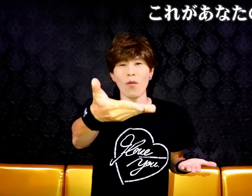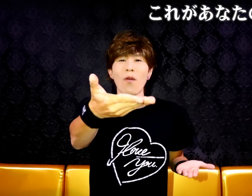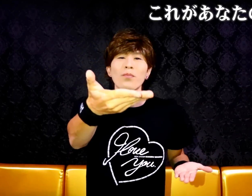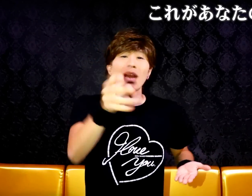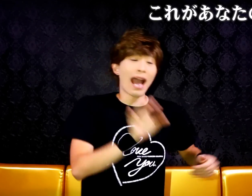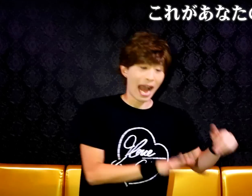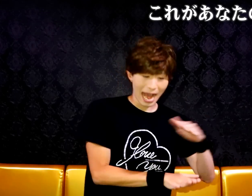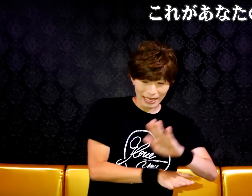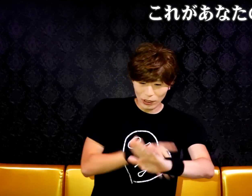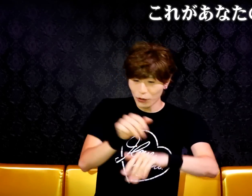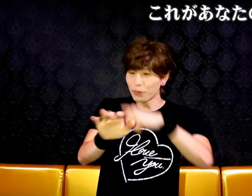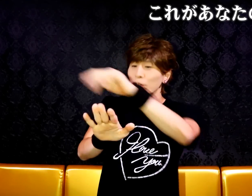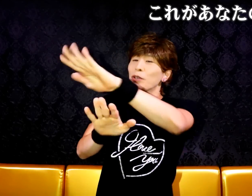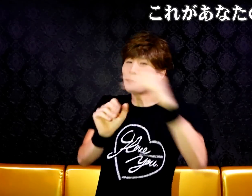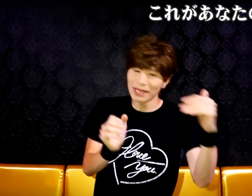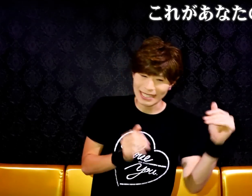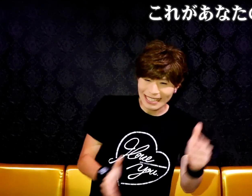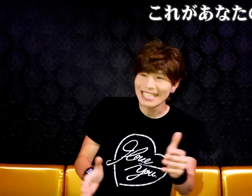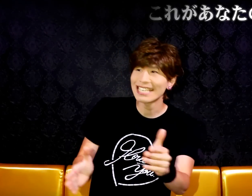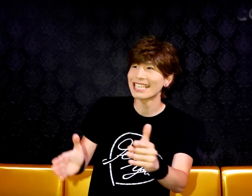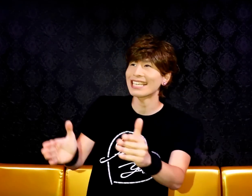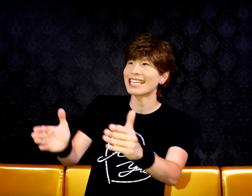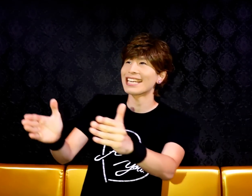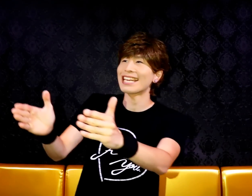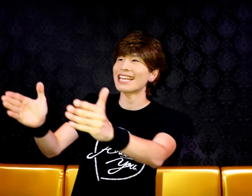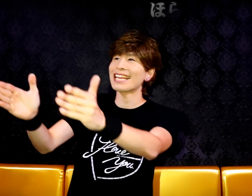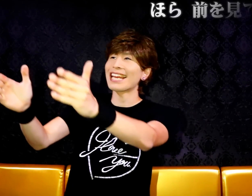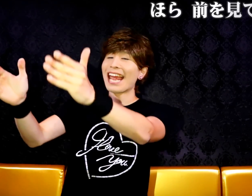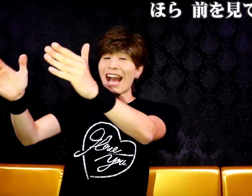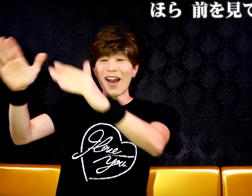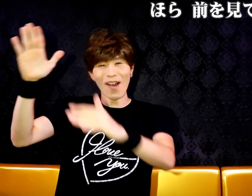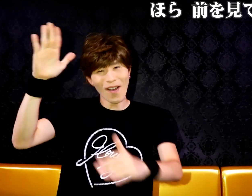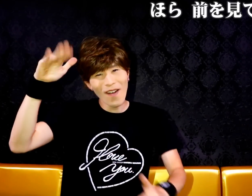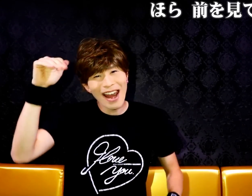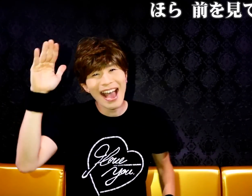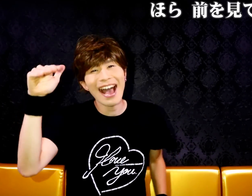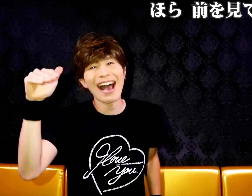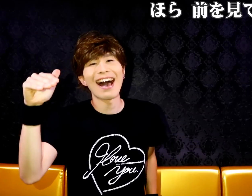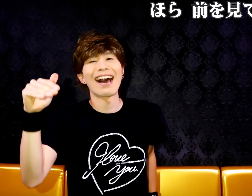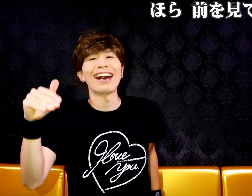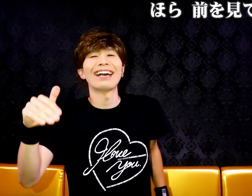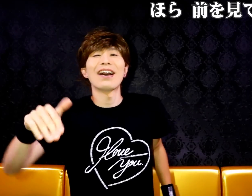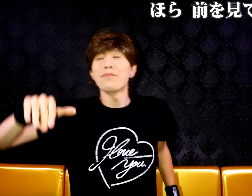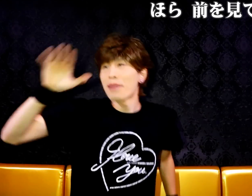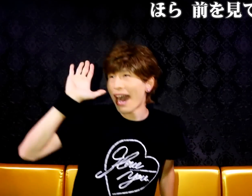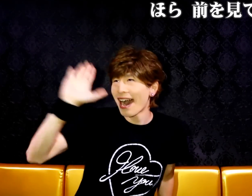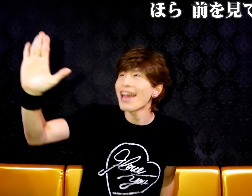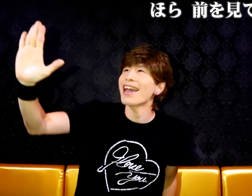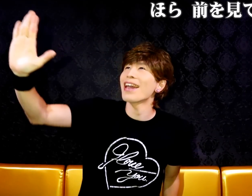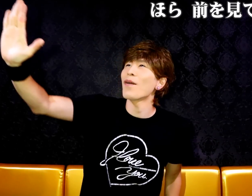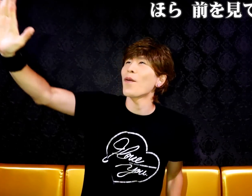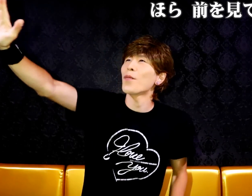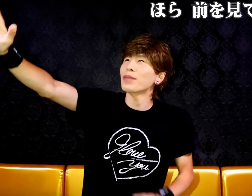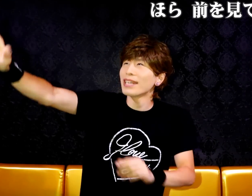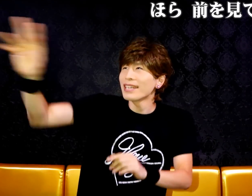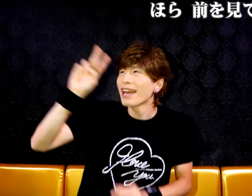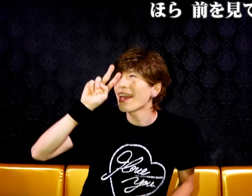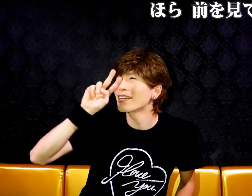の歩む道。ほら、前を見て